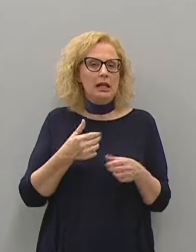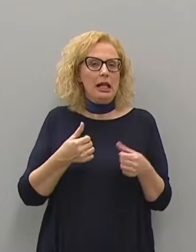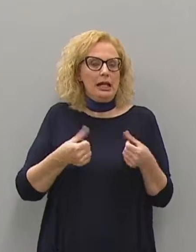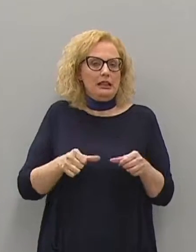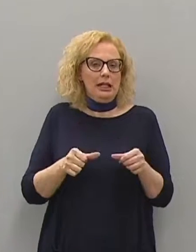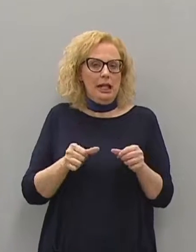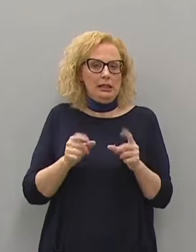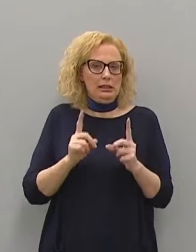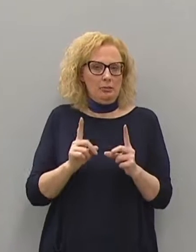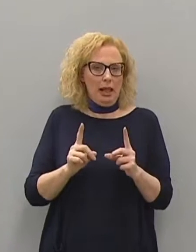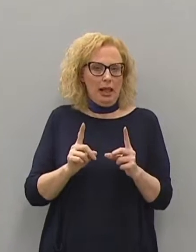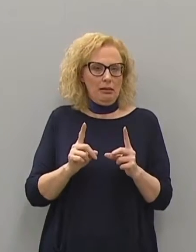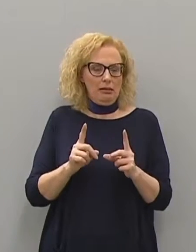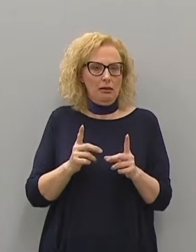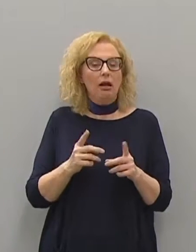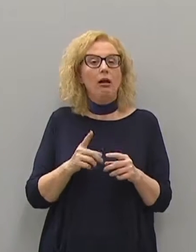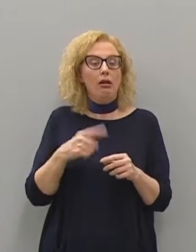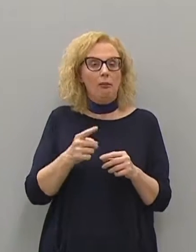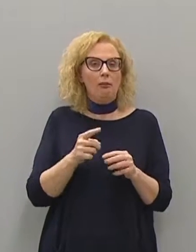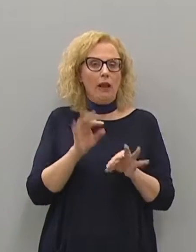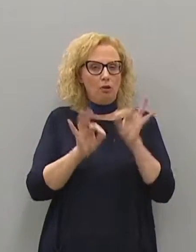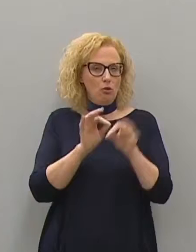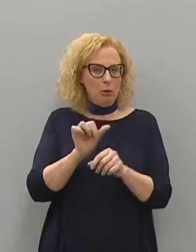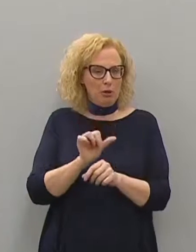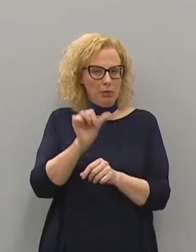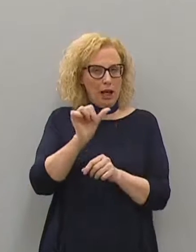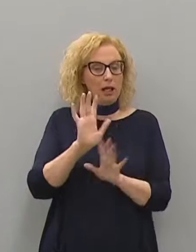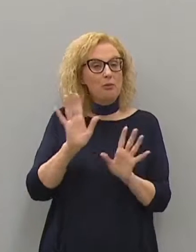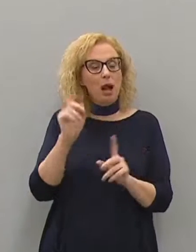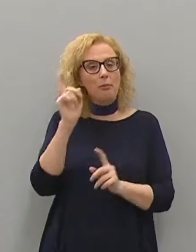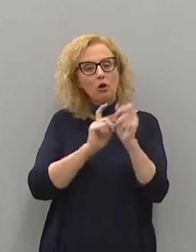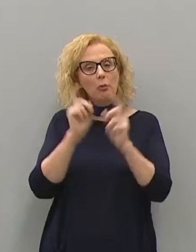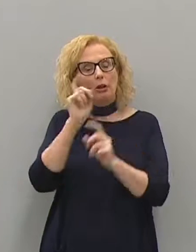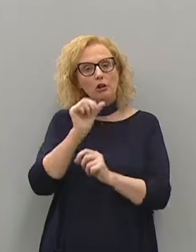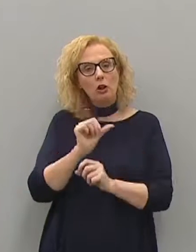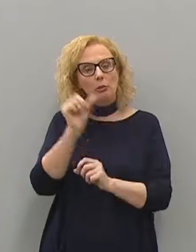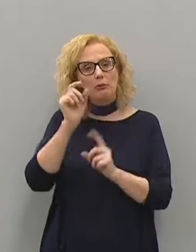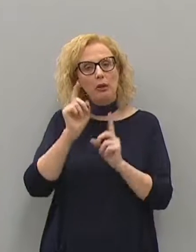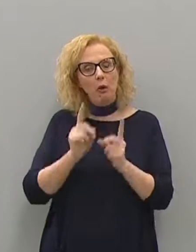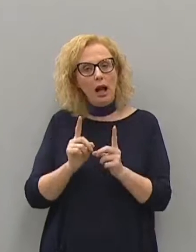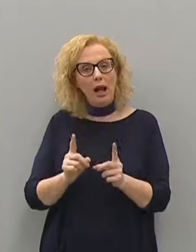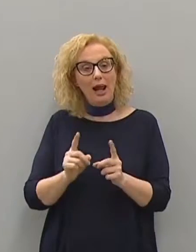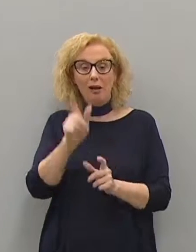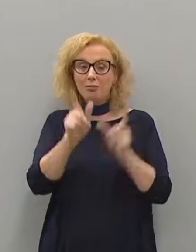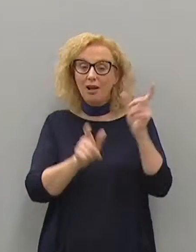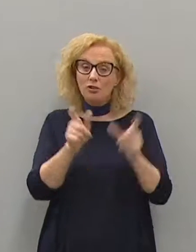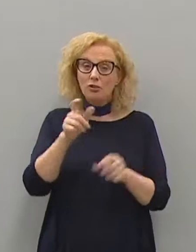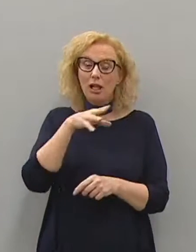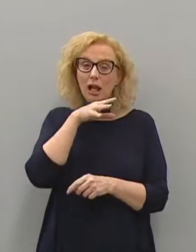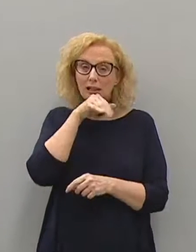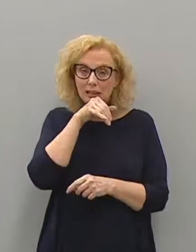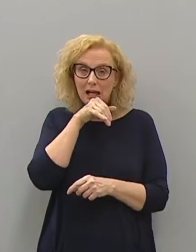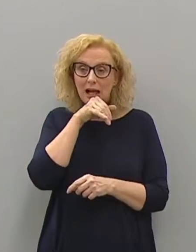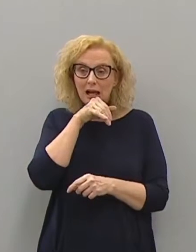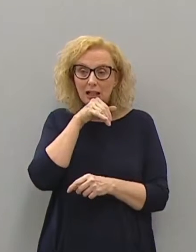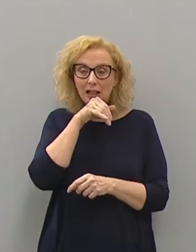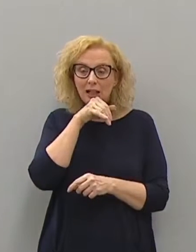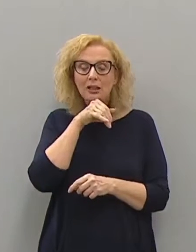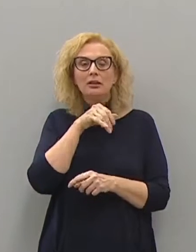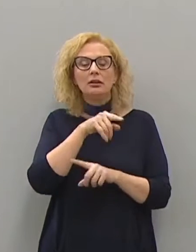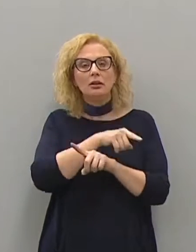primarie evidente che quello che ci preoccupa soprattutto la popolazione anziana che abbiamo dotato di ossimetro